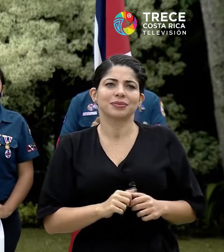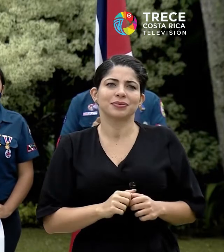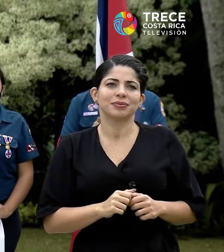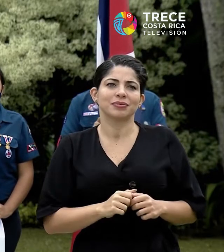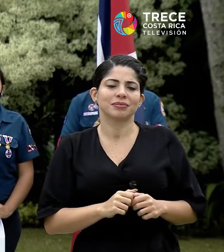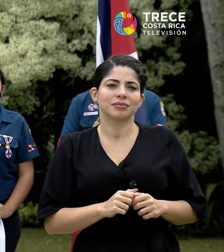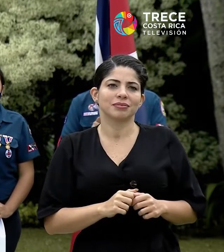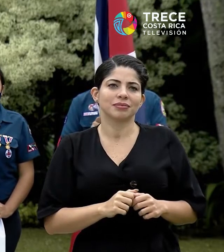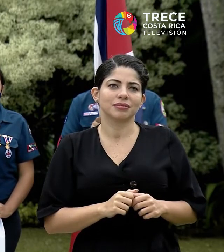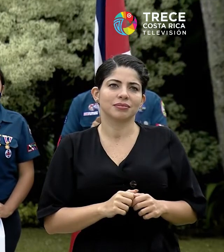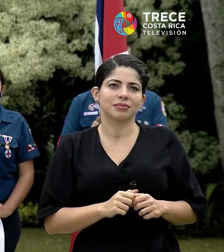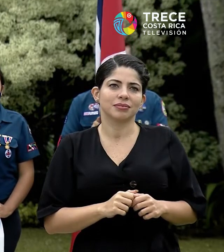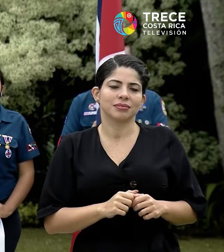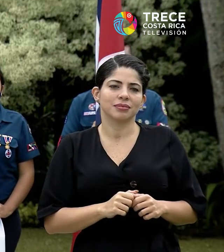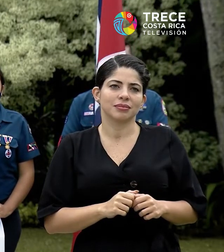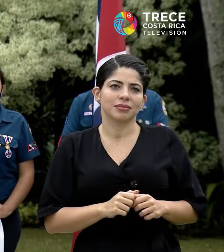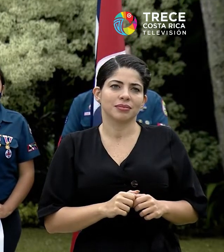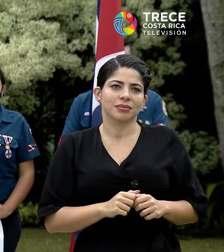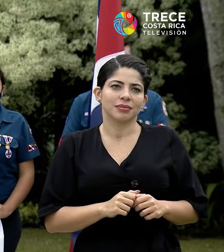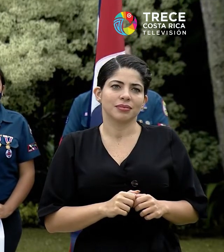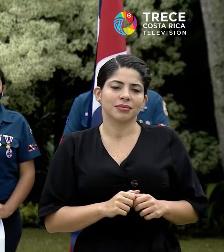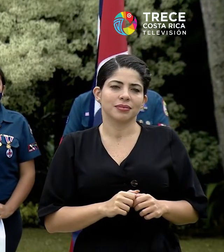de ser